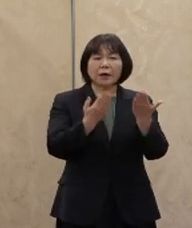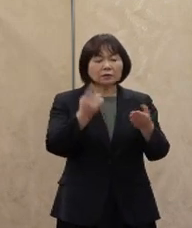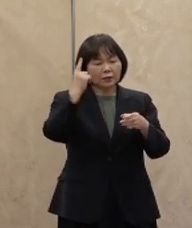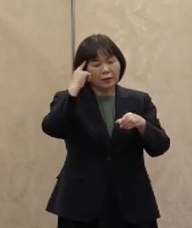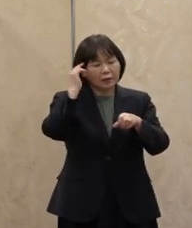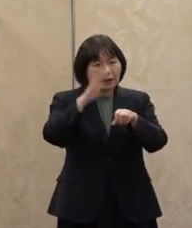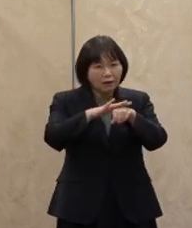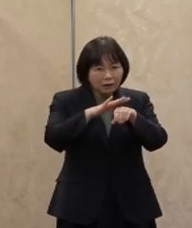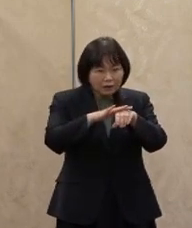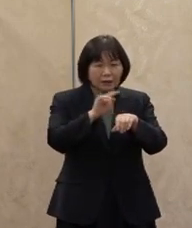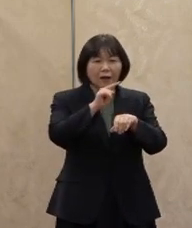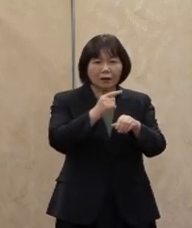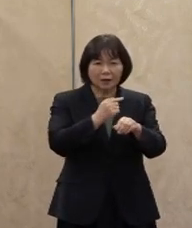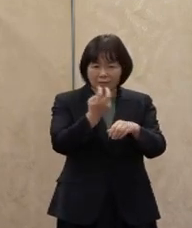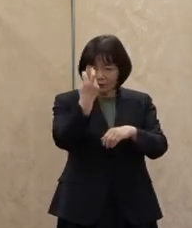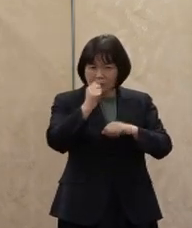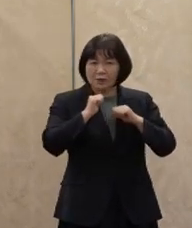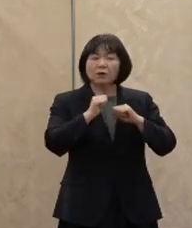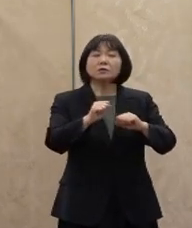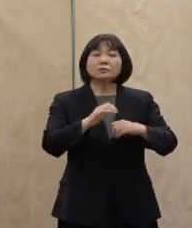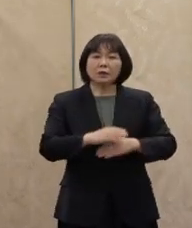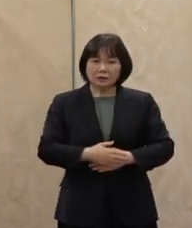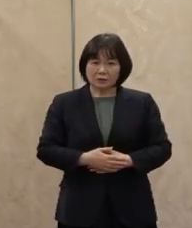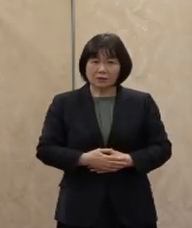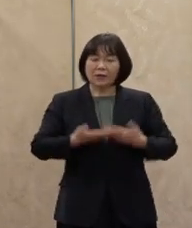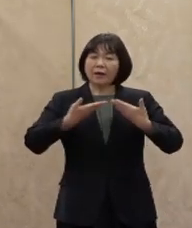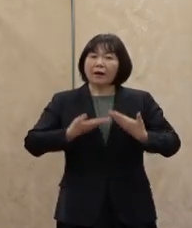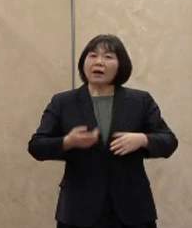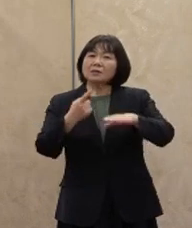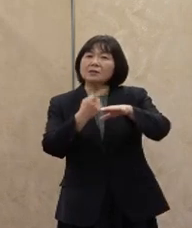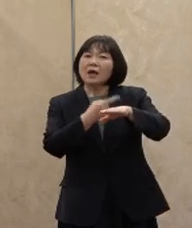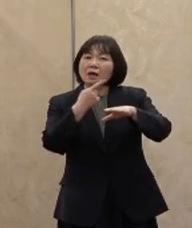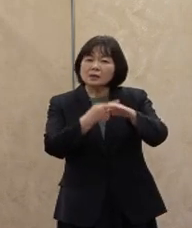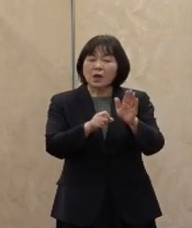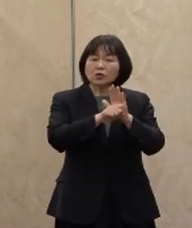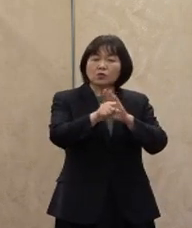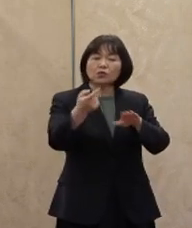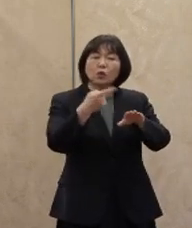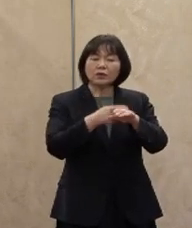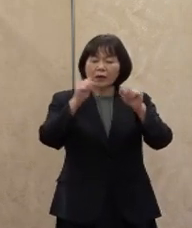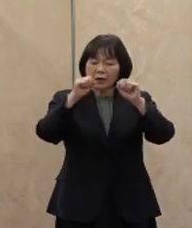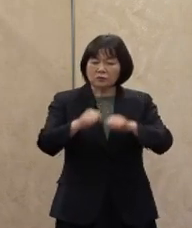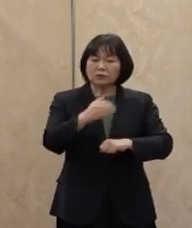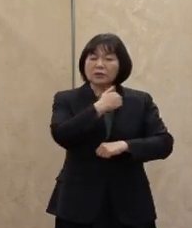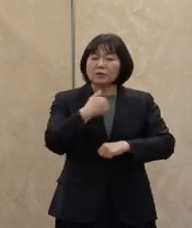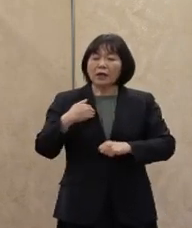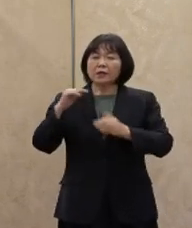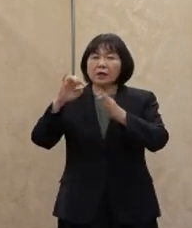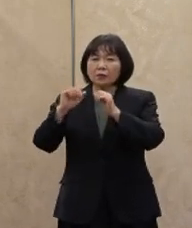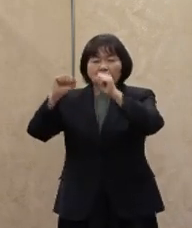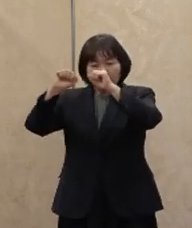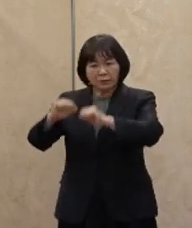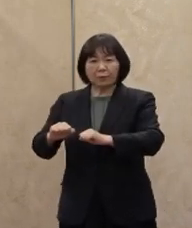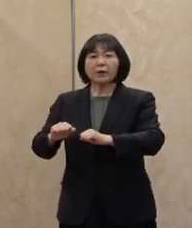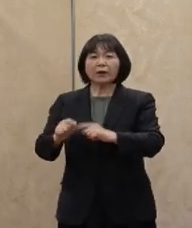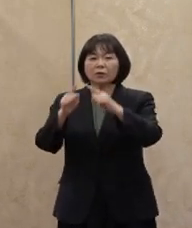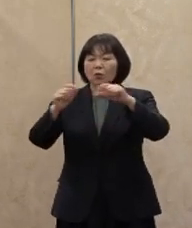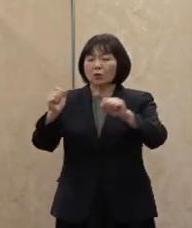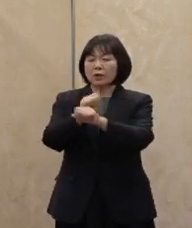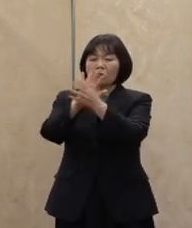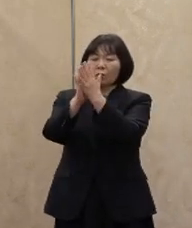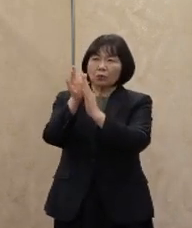から審査するわけですから、医学的な観戦をして安全性、有効性が確認されたものが承認されるので、まずはそこで厚労